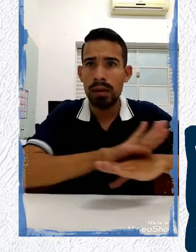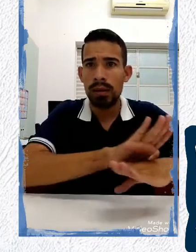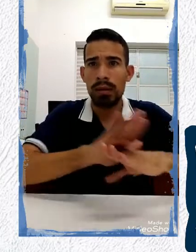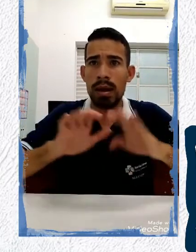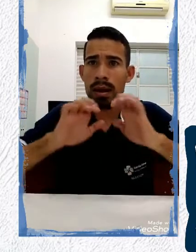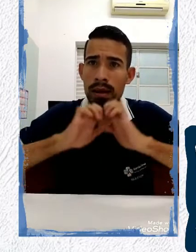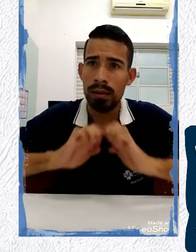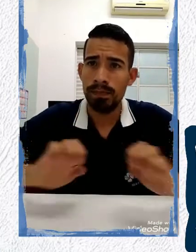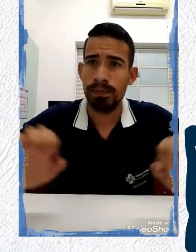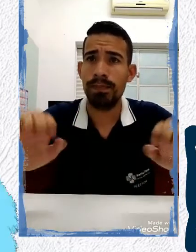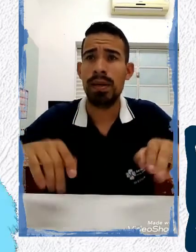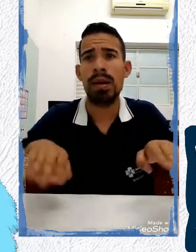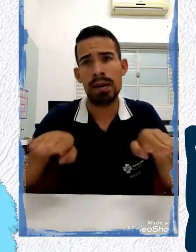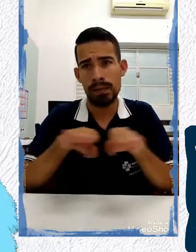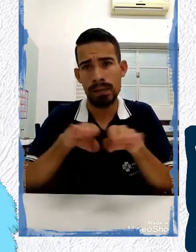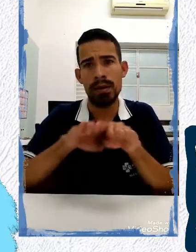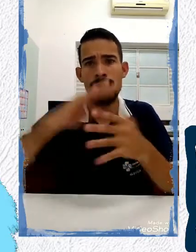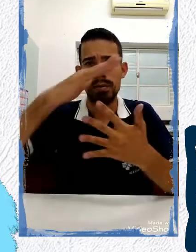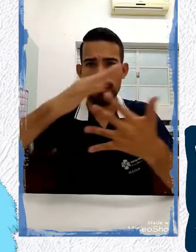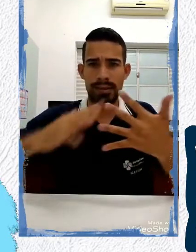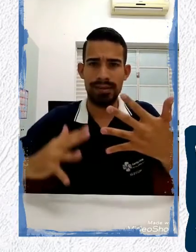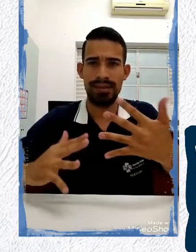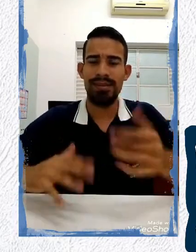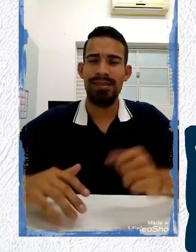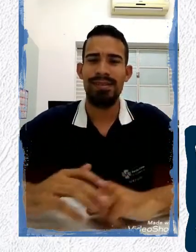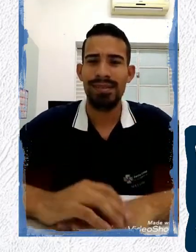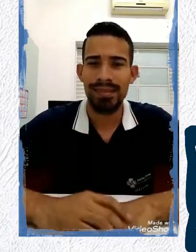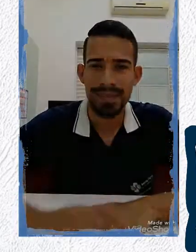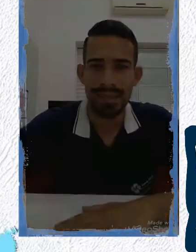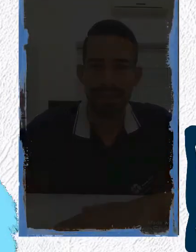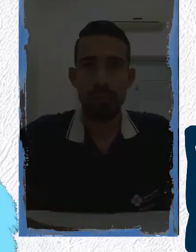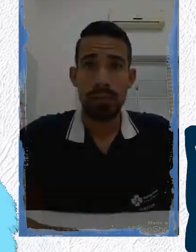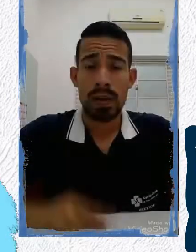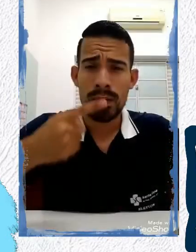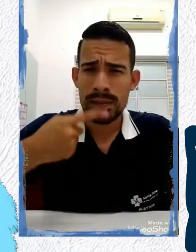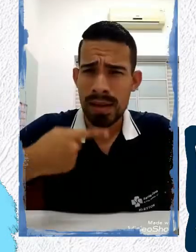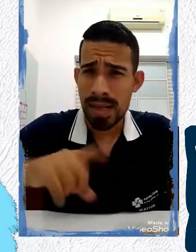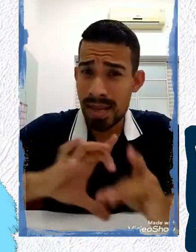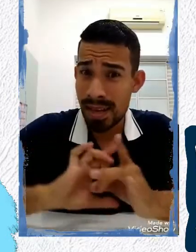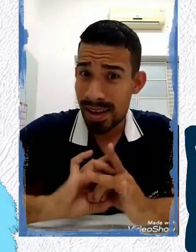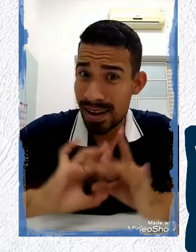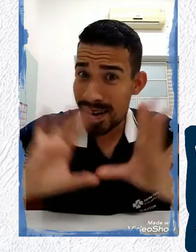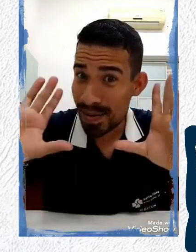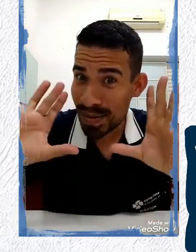Tem intérpretes também que evangelizam usando a Libras.